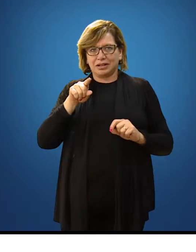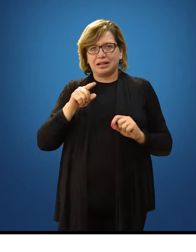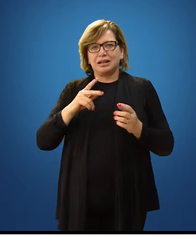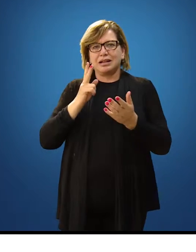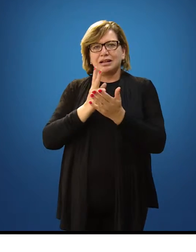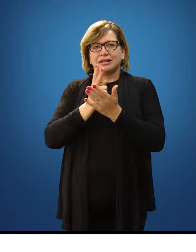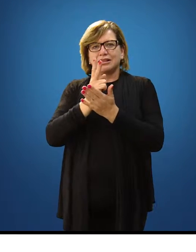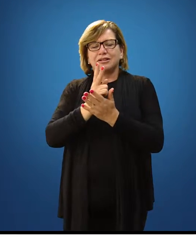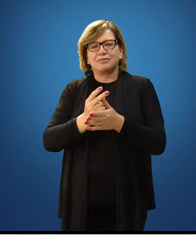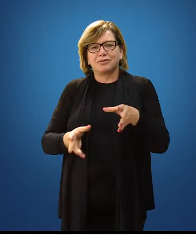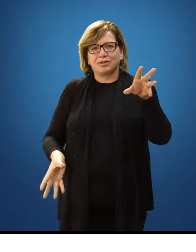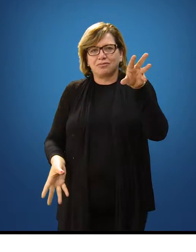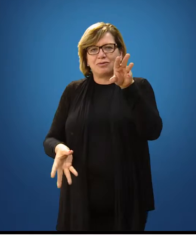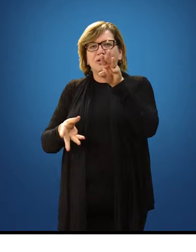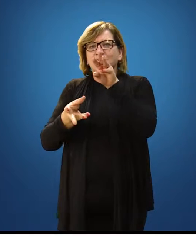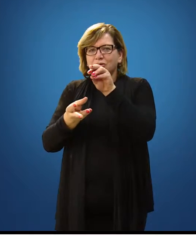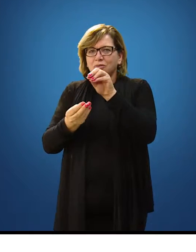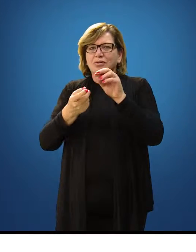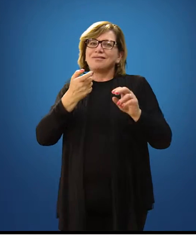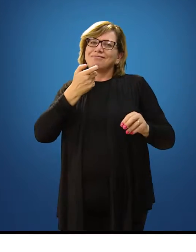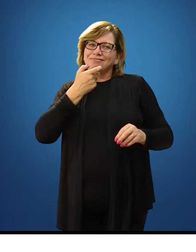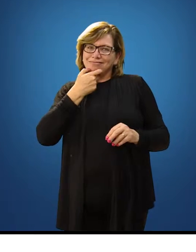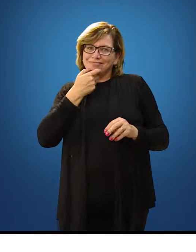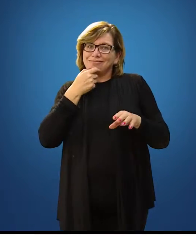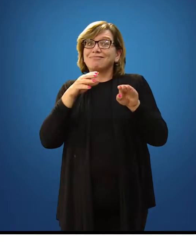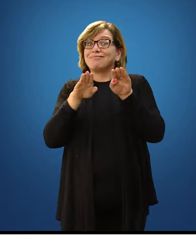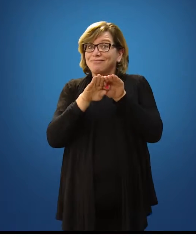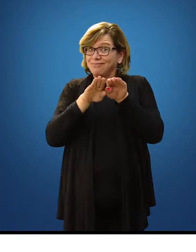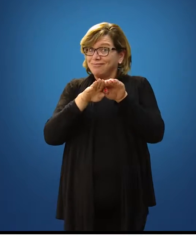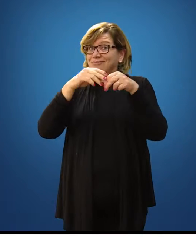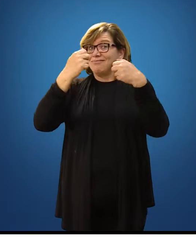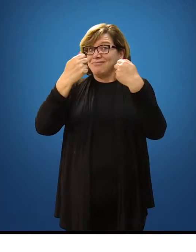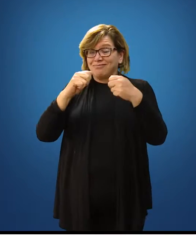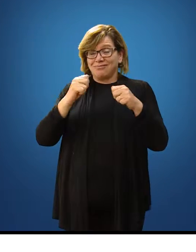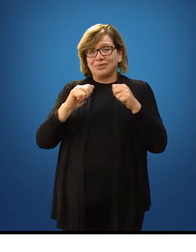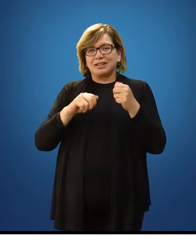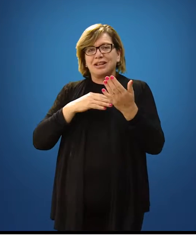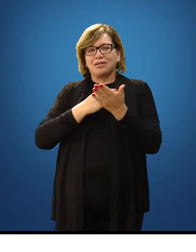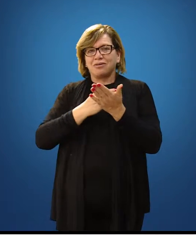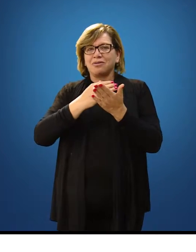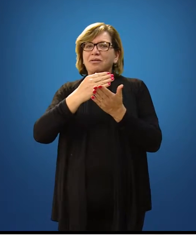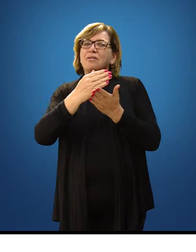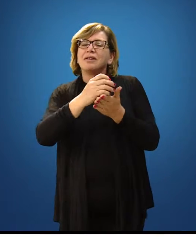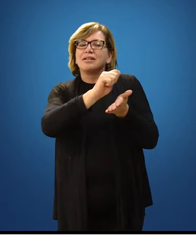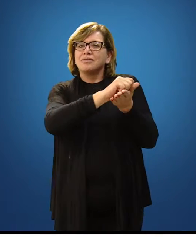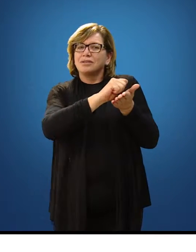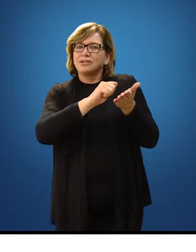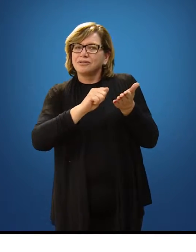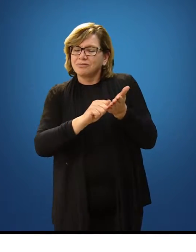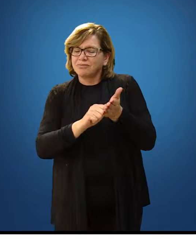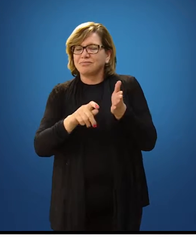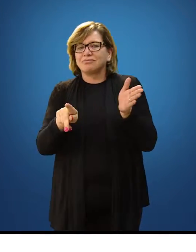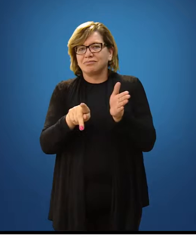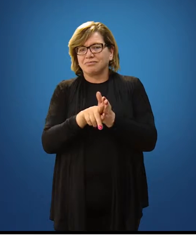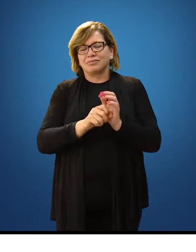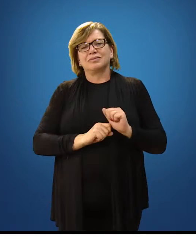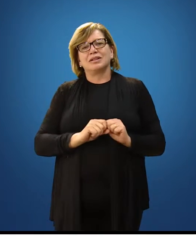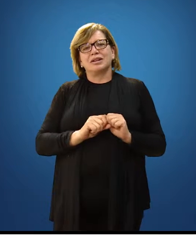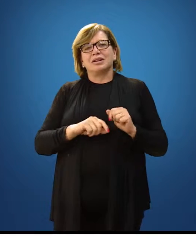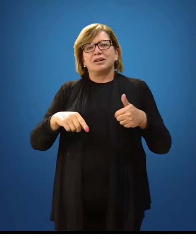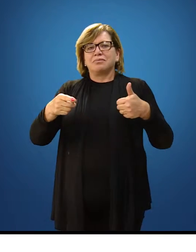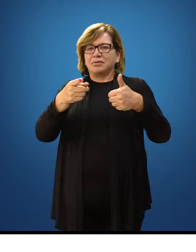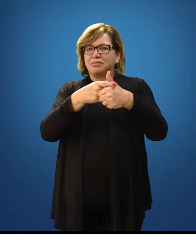normalmente pede-se resumo em inglês, palavras-chave também em inglês, e aí iniciamos efetivamente o conteúdo do trabalho. Então, primeiramente